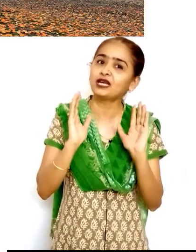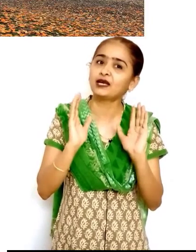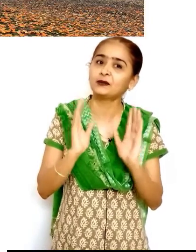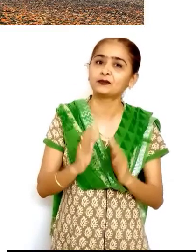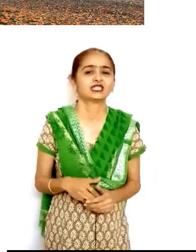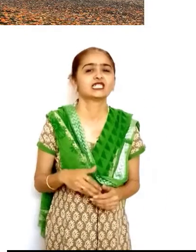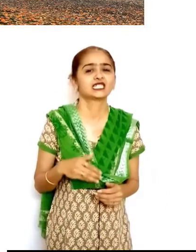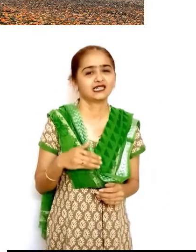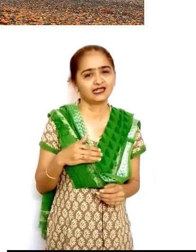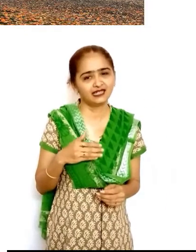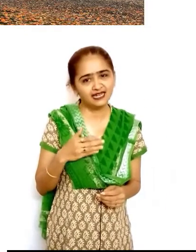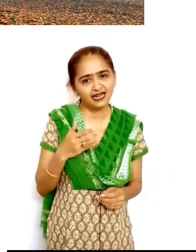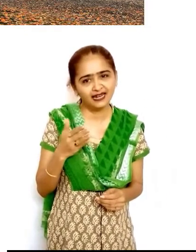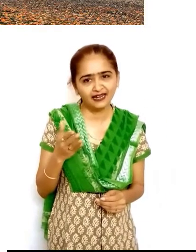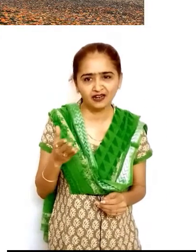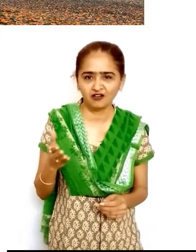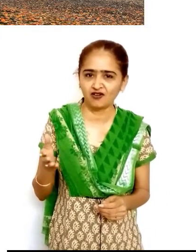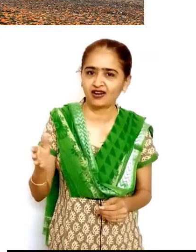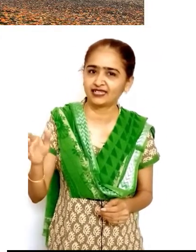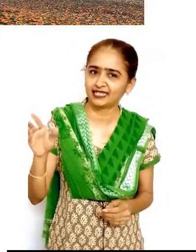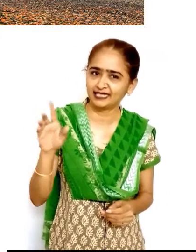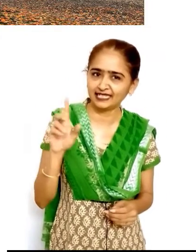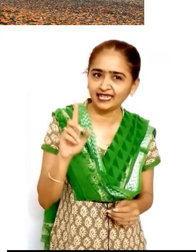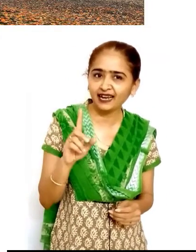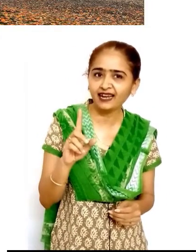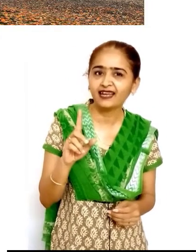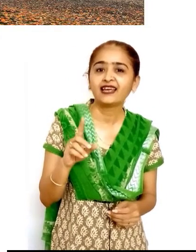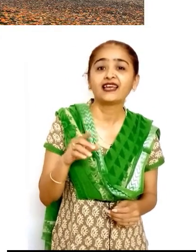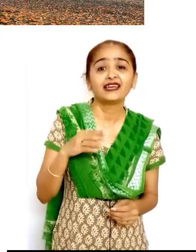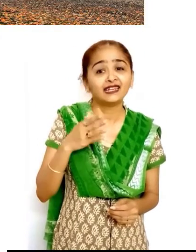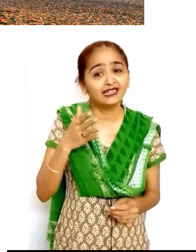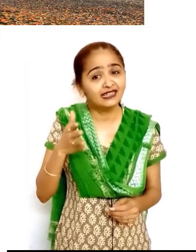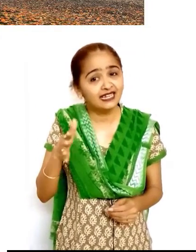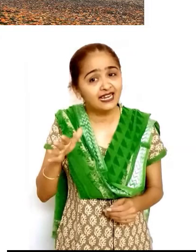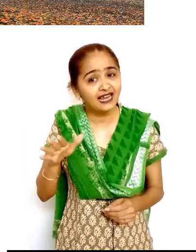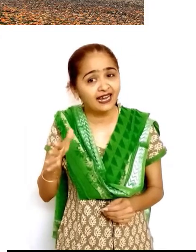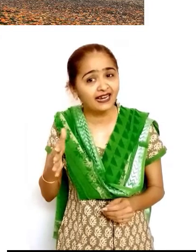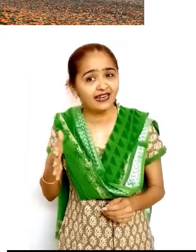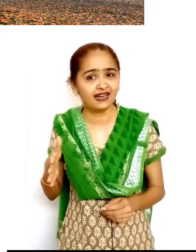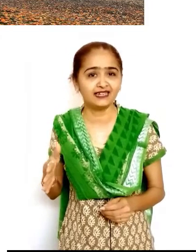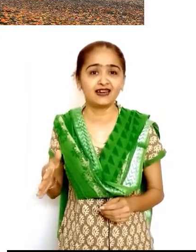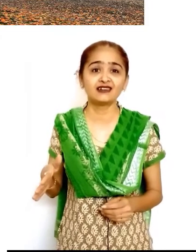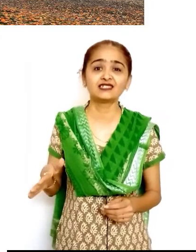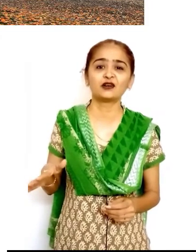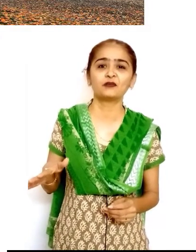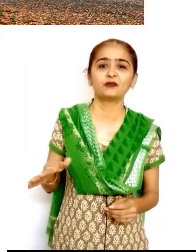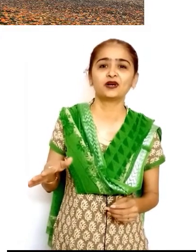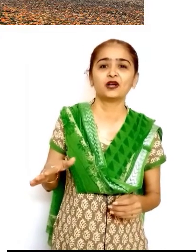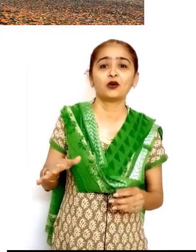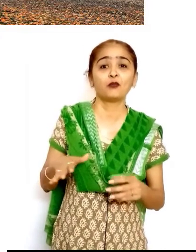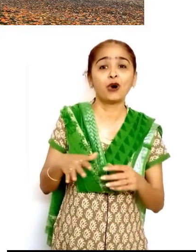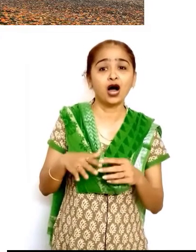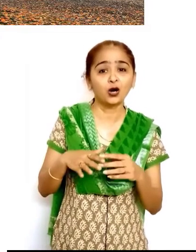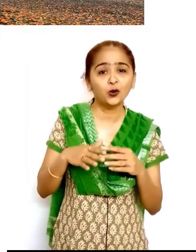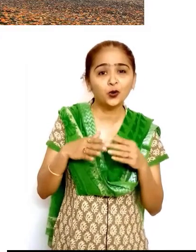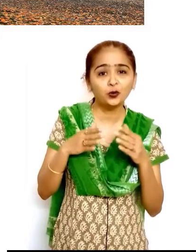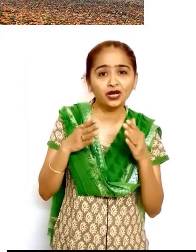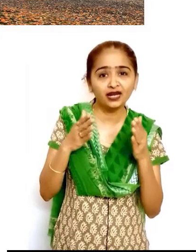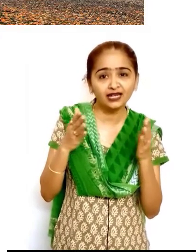हैं। चलती है हवा ठंडी हिलती है डालियां सब बागों में